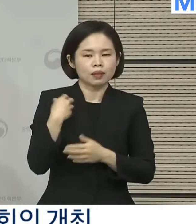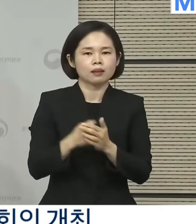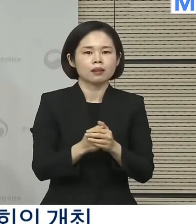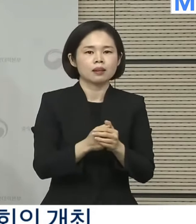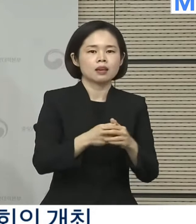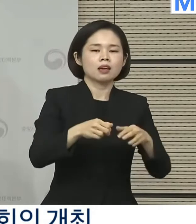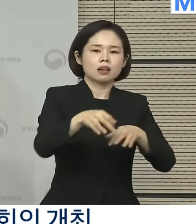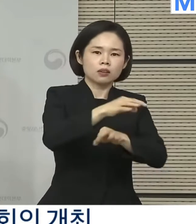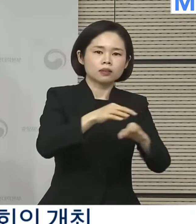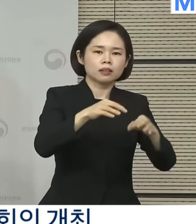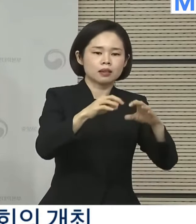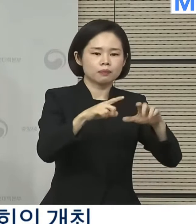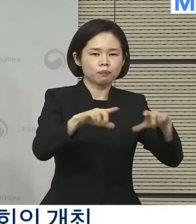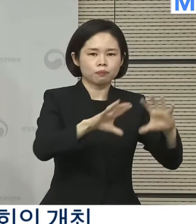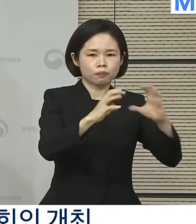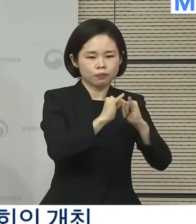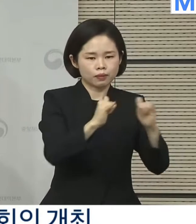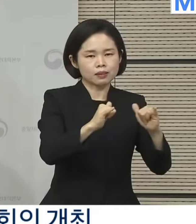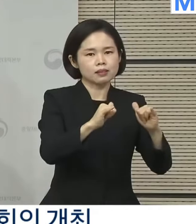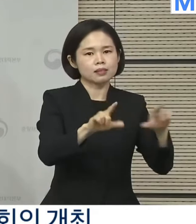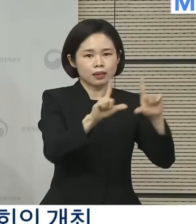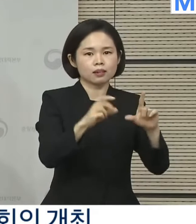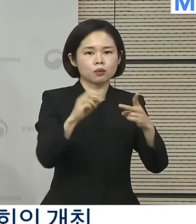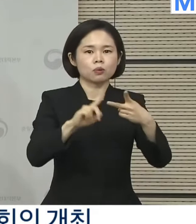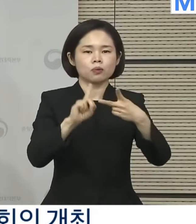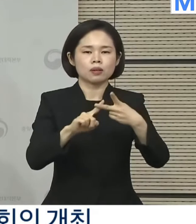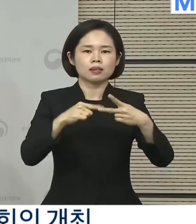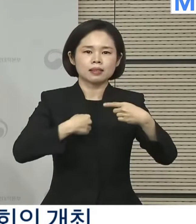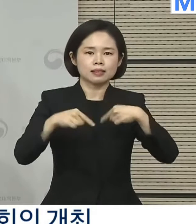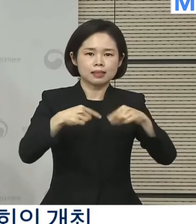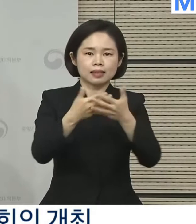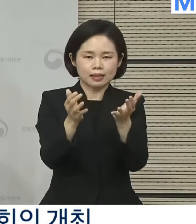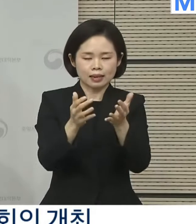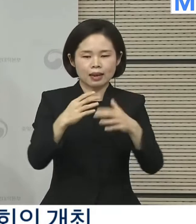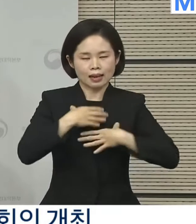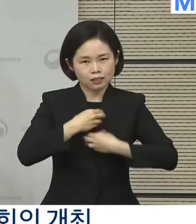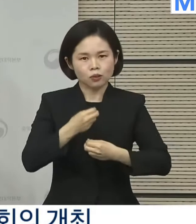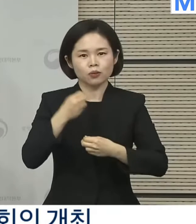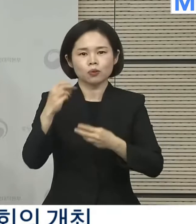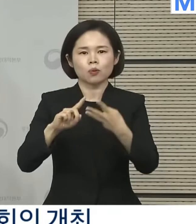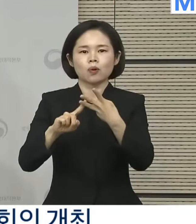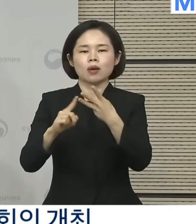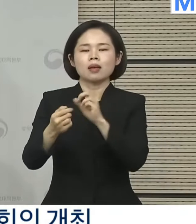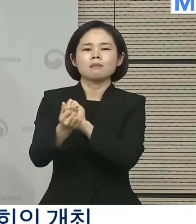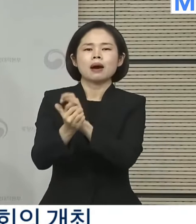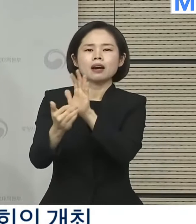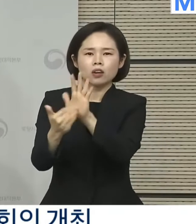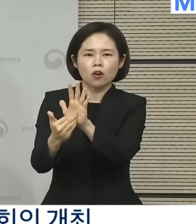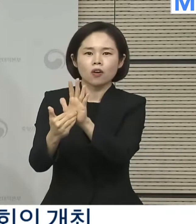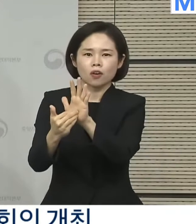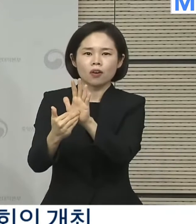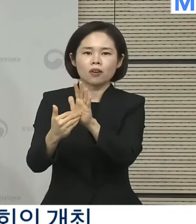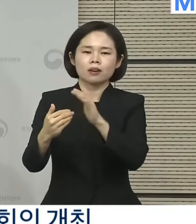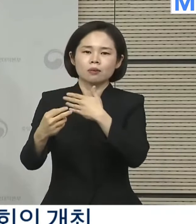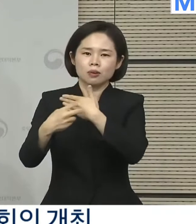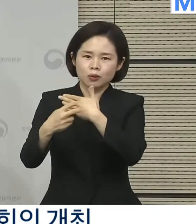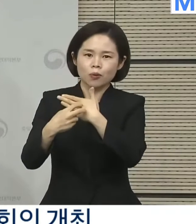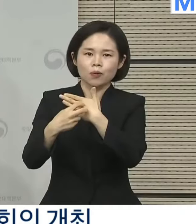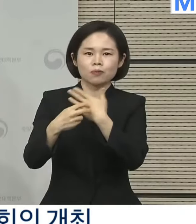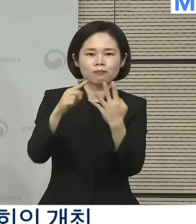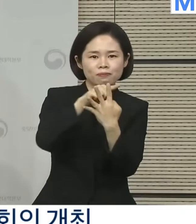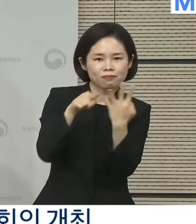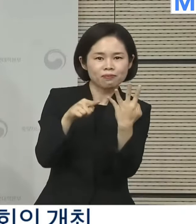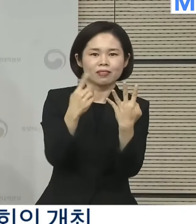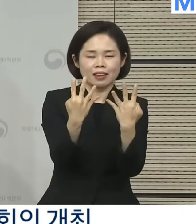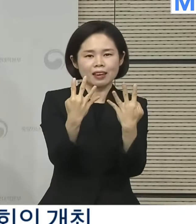경제민생, 사회문화, 자치안전, 방역의료 총 4개의 분과위원회를 구성하여 국민 의견